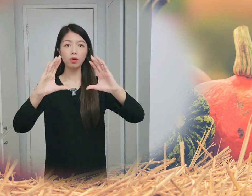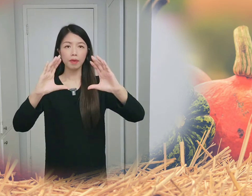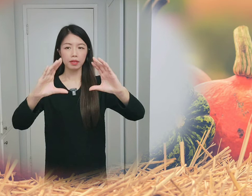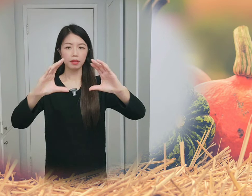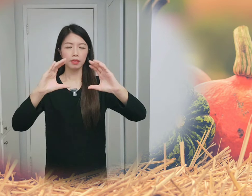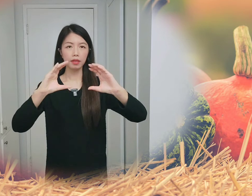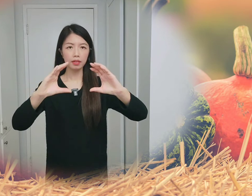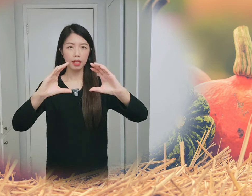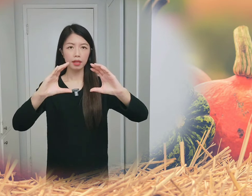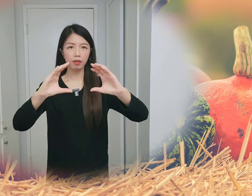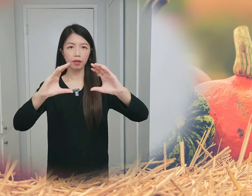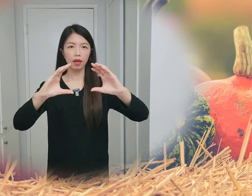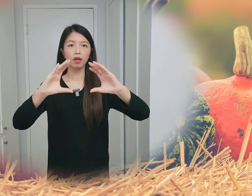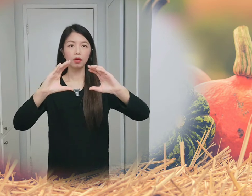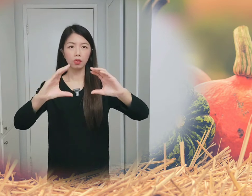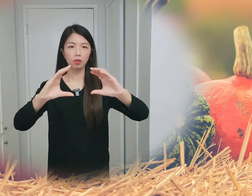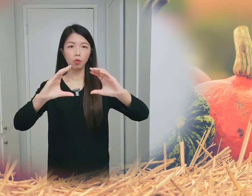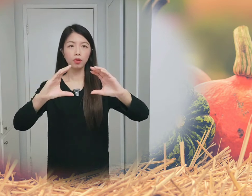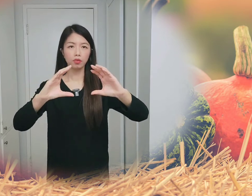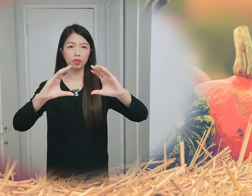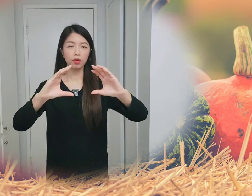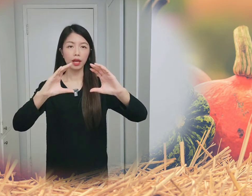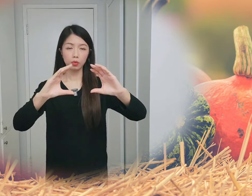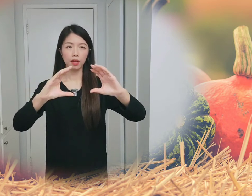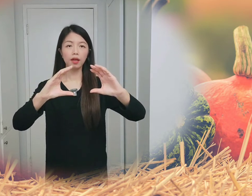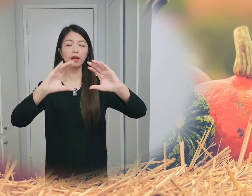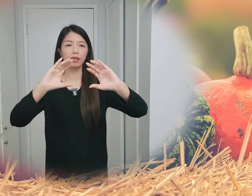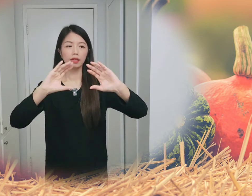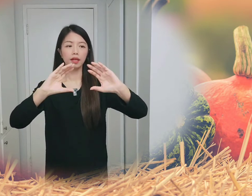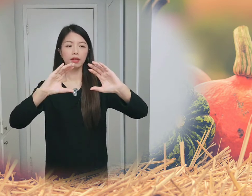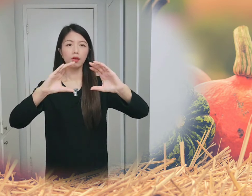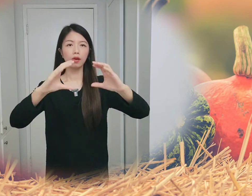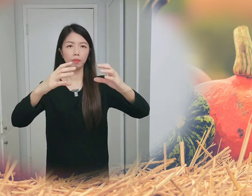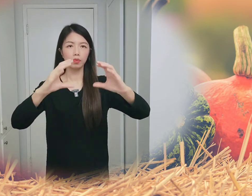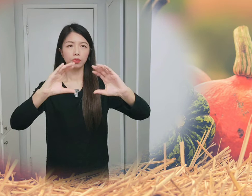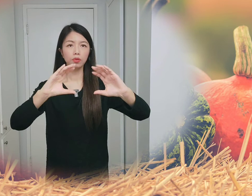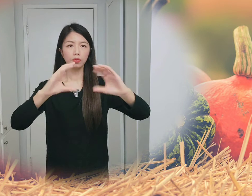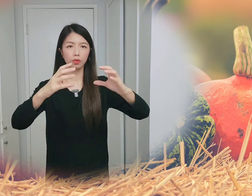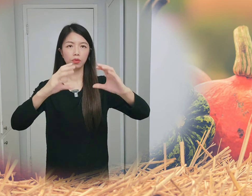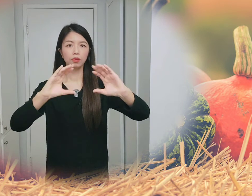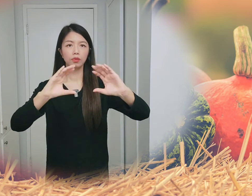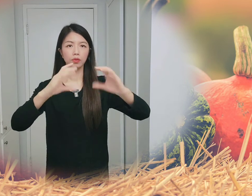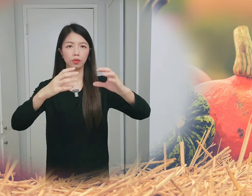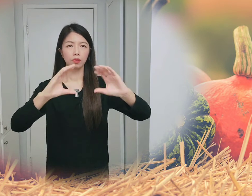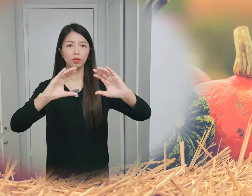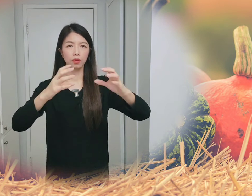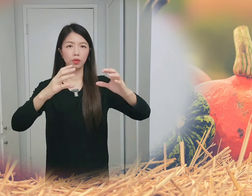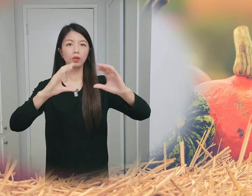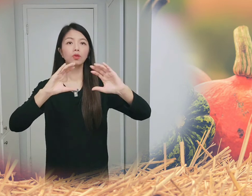이렇게 공을 만지듯이 살짝 이렇게 오므려 주시고요. 양손 다 이 상태에서 앞으로